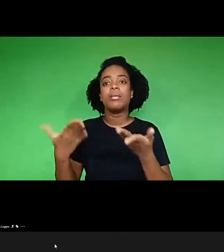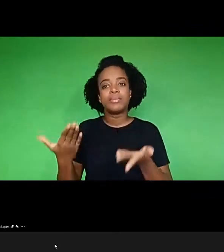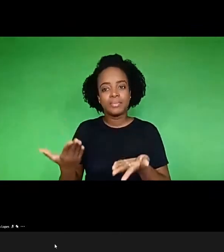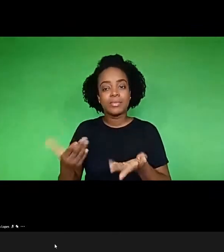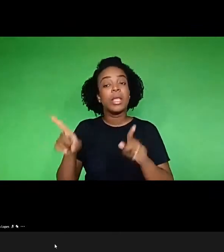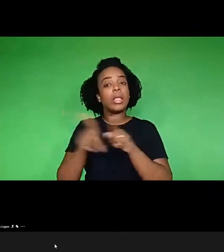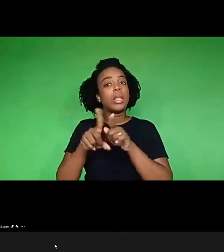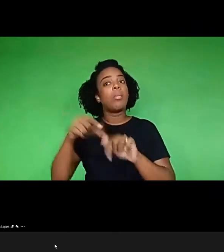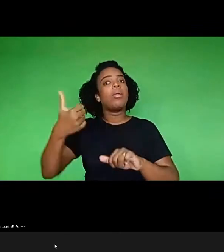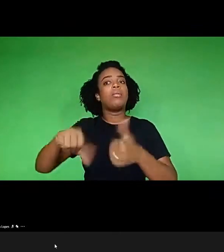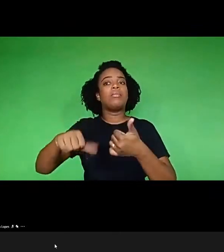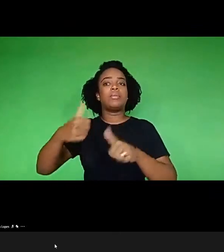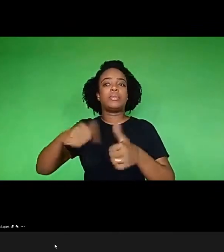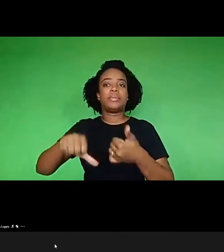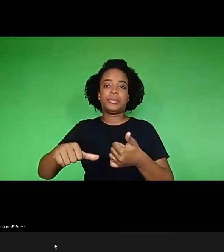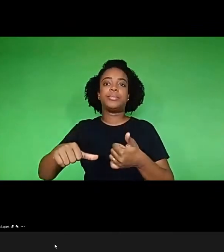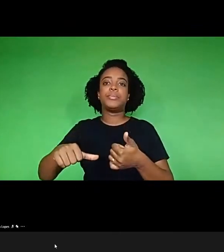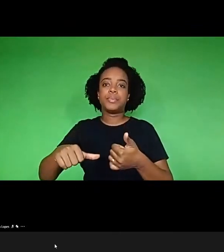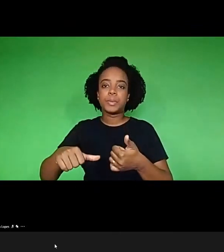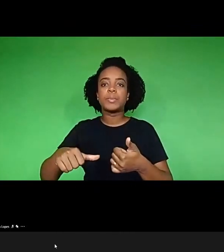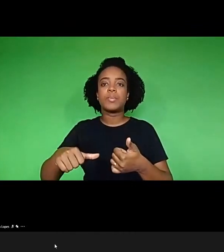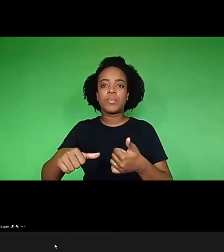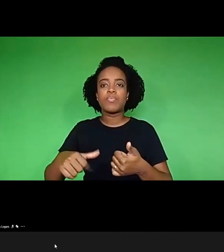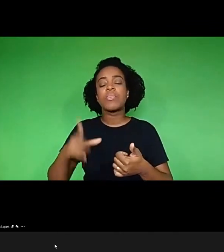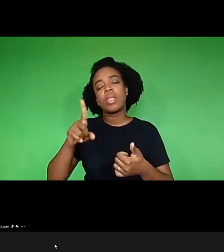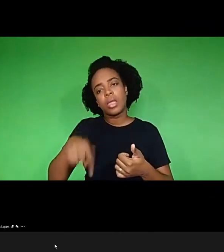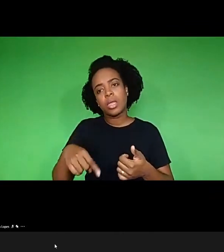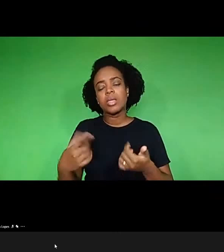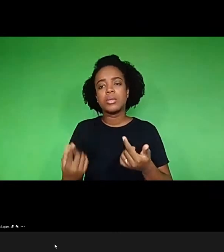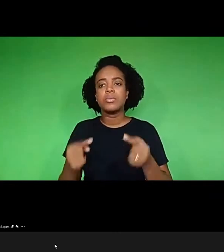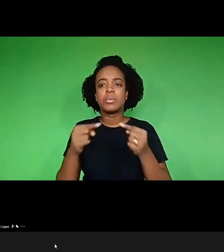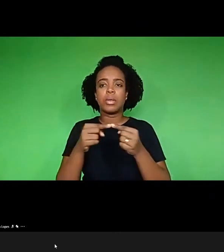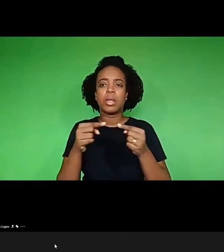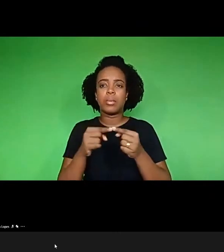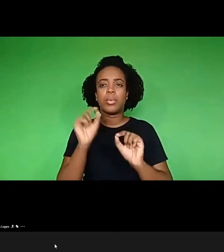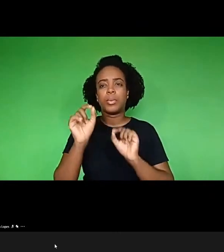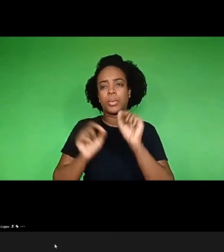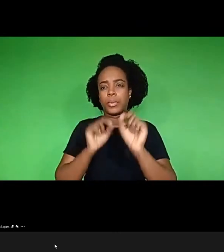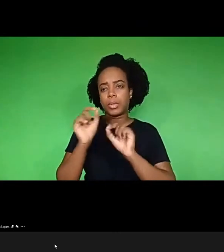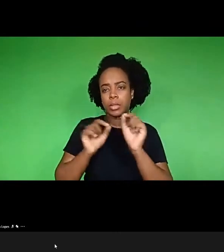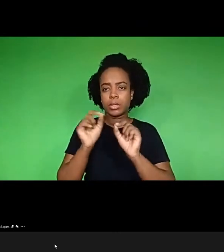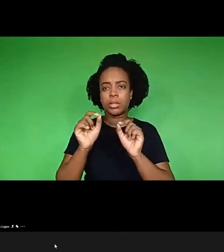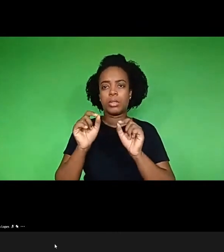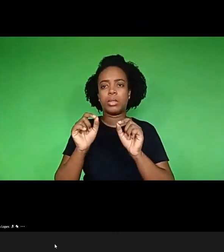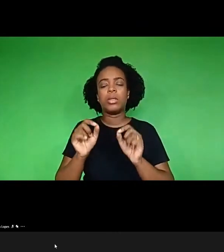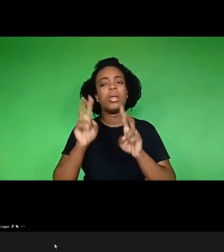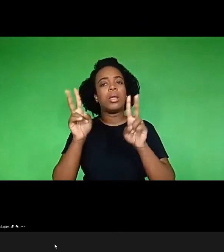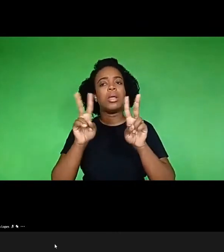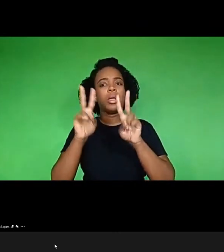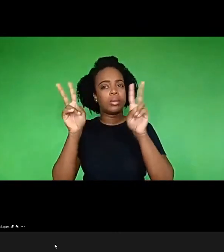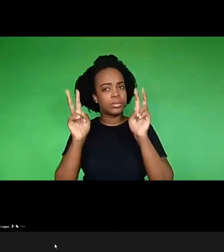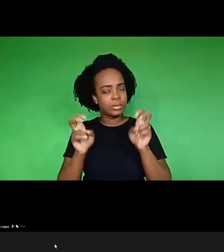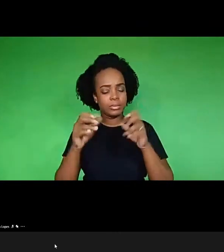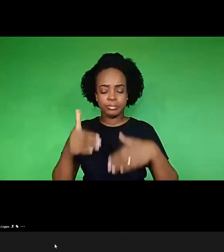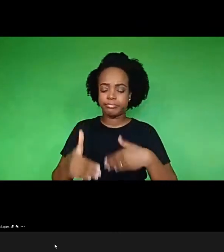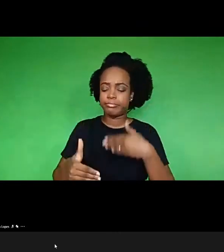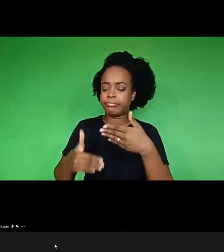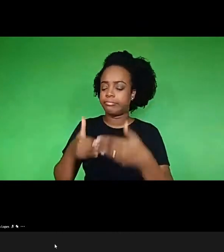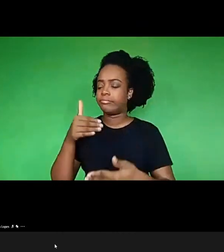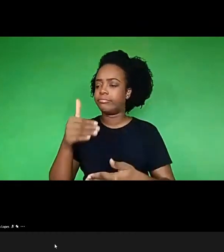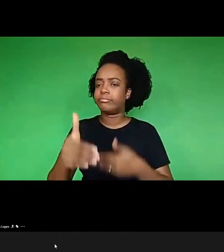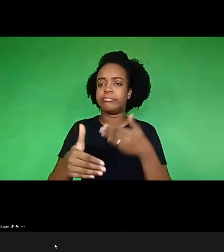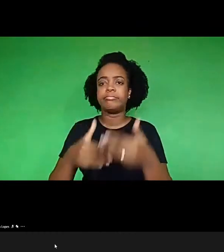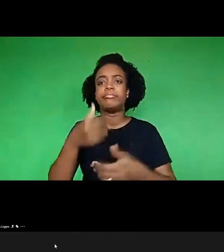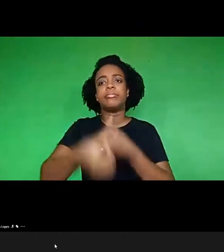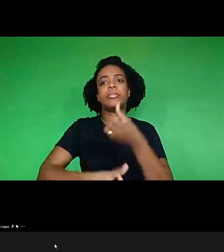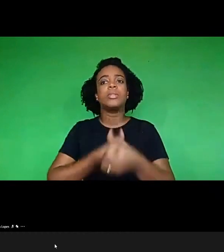E isso vai contabilizar como o assunto que será desenvolvido no semestre